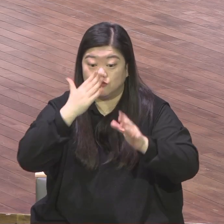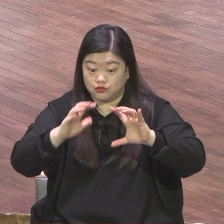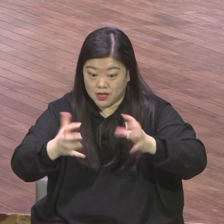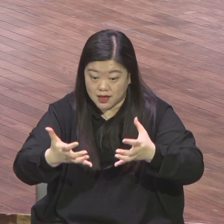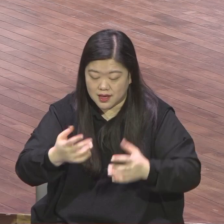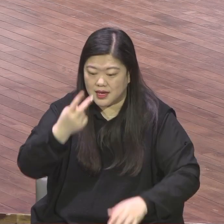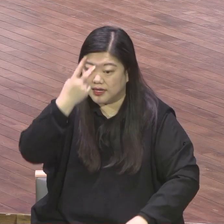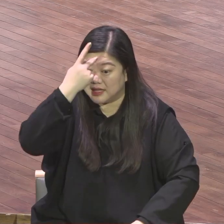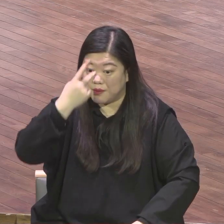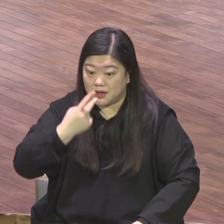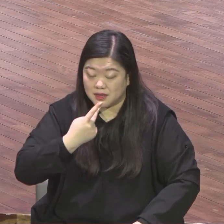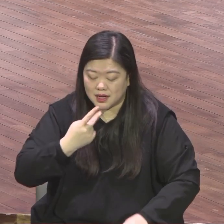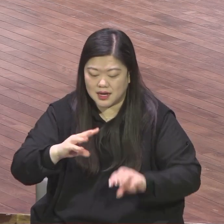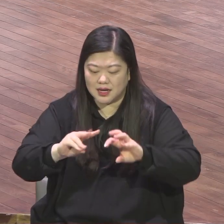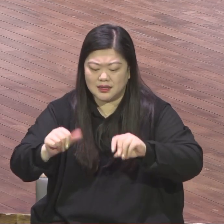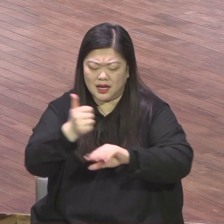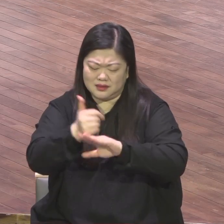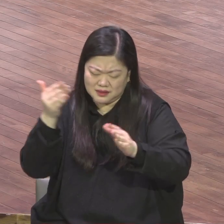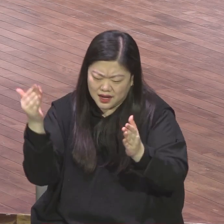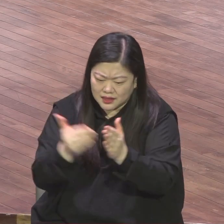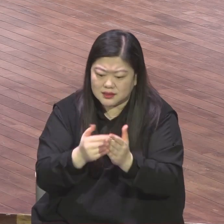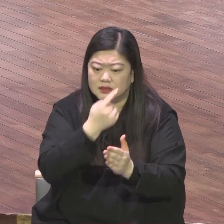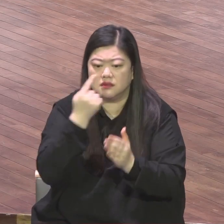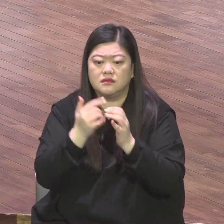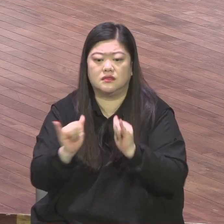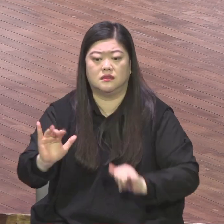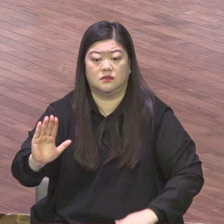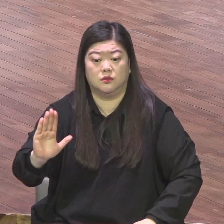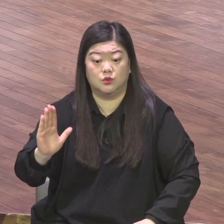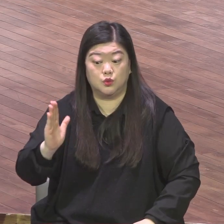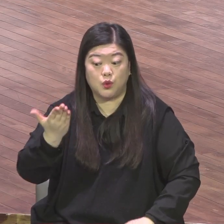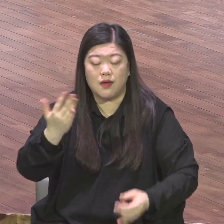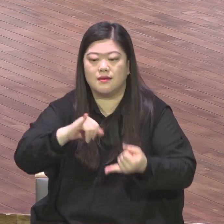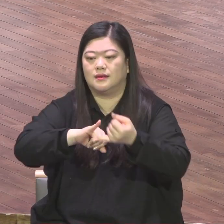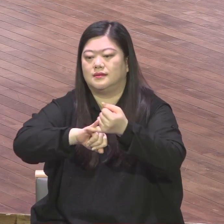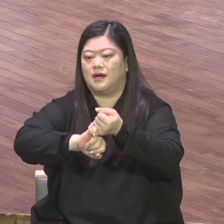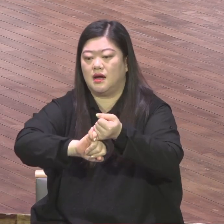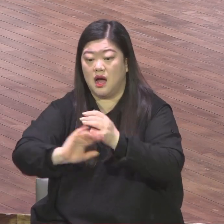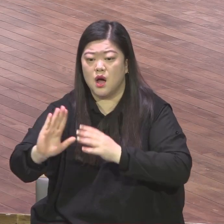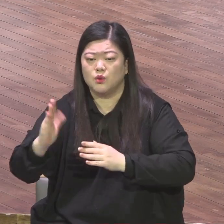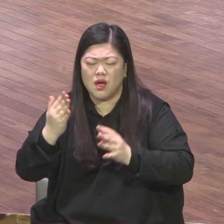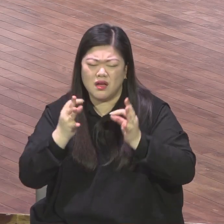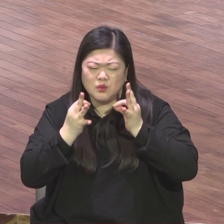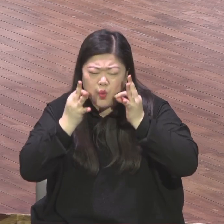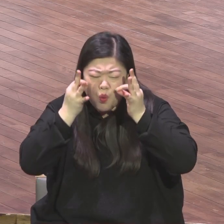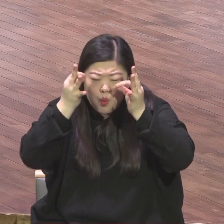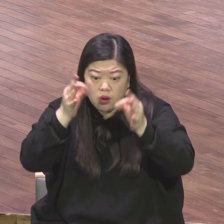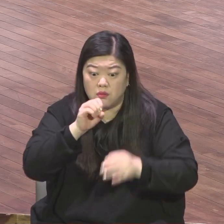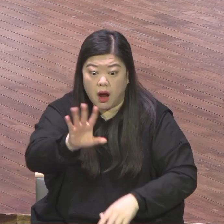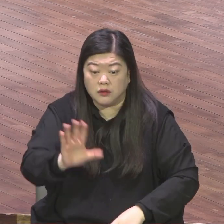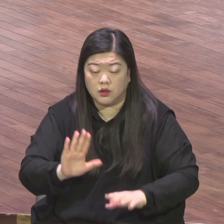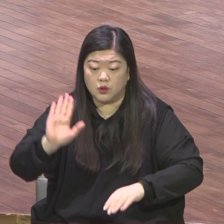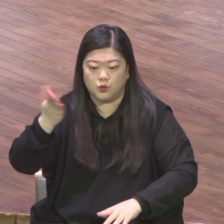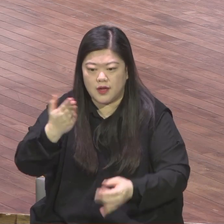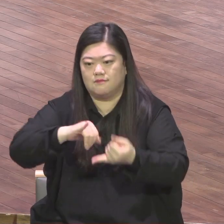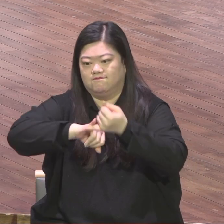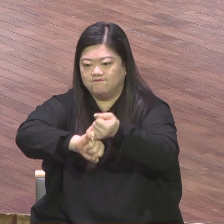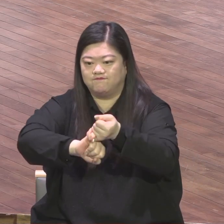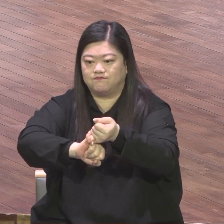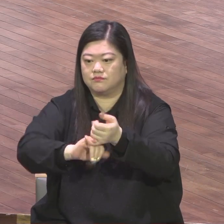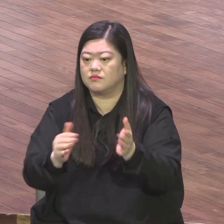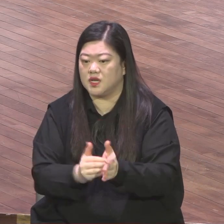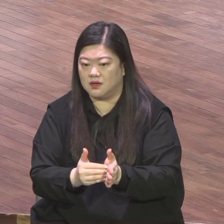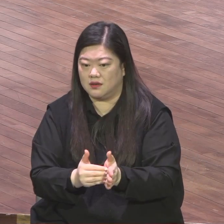이르러 내 증인이 되리라. 되라가 아니에요. 되리라. 되어진다. 지역 민족을 넘어